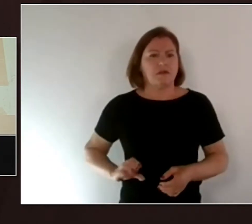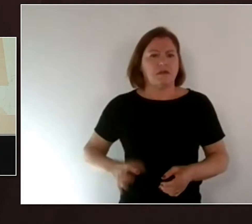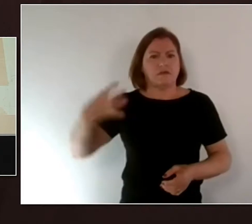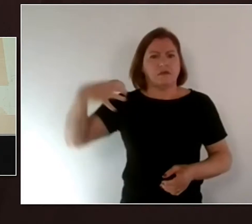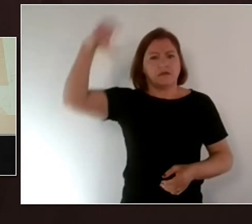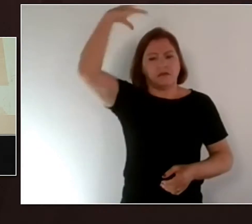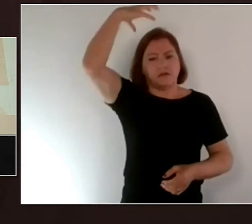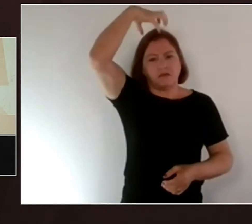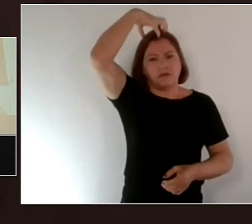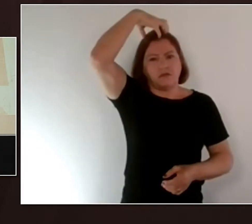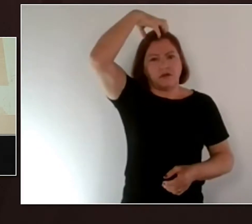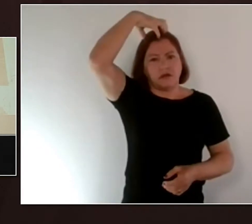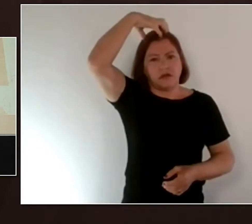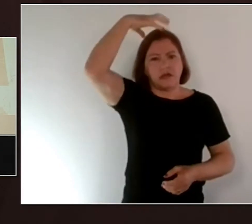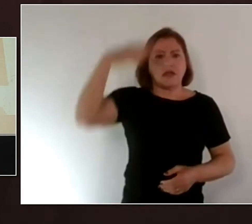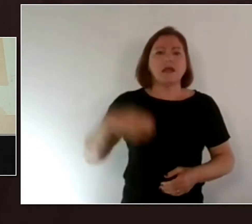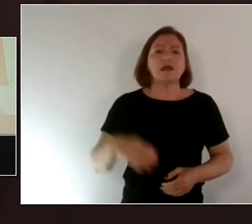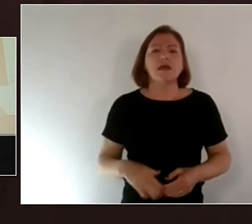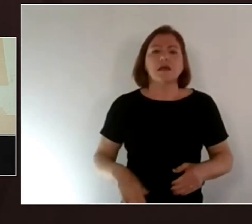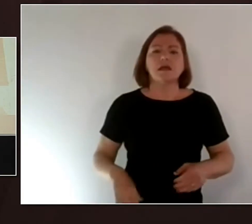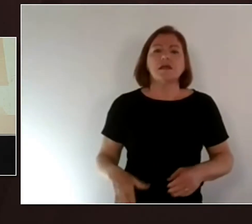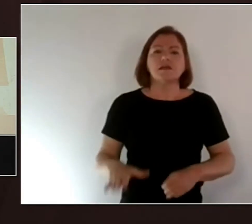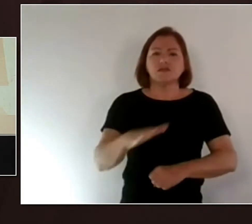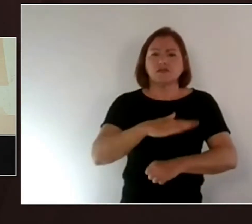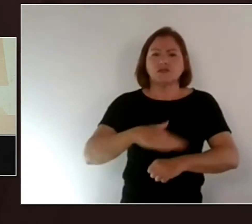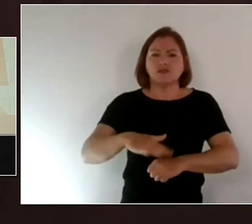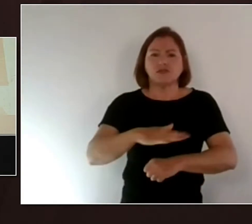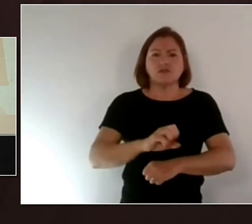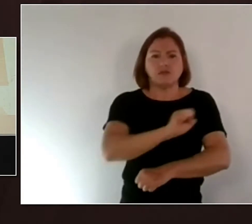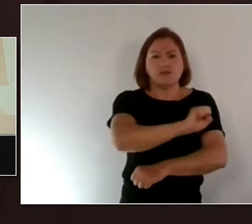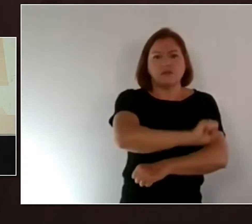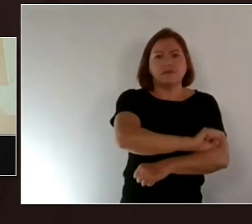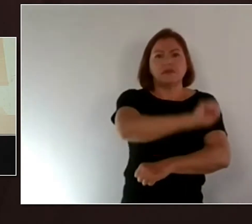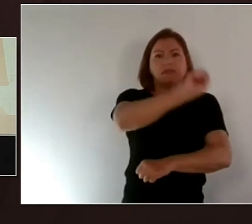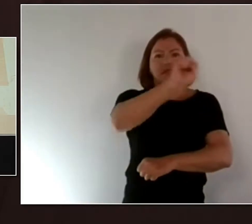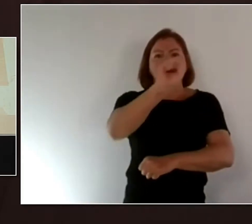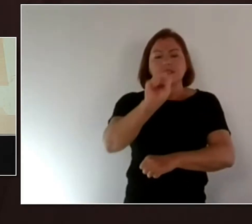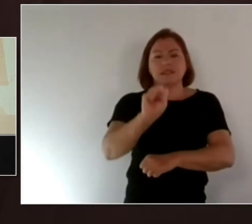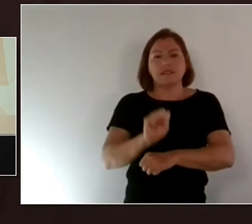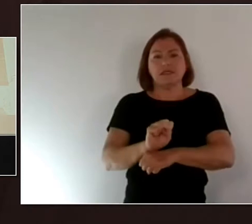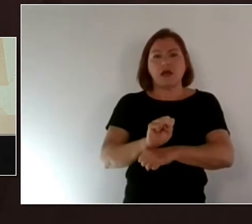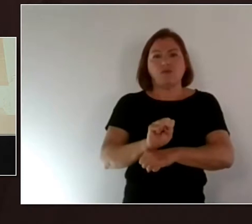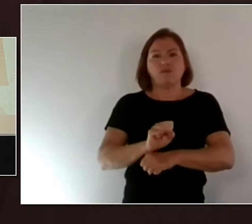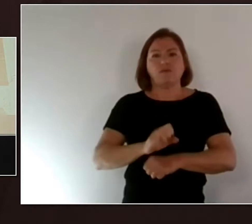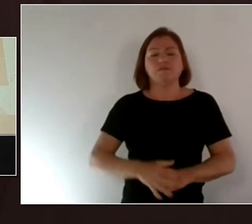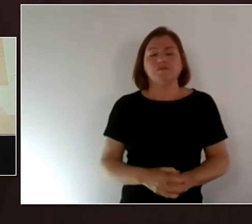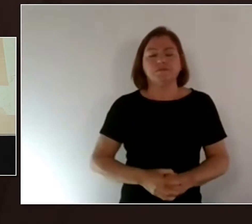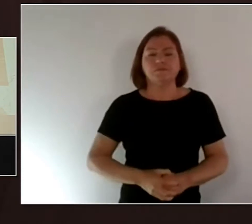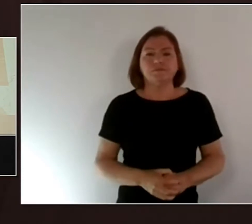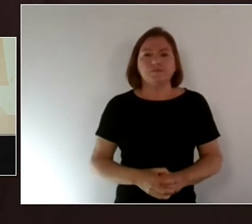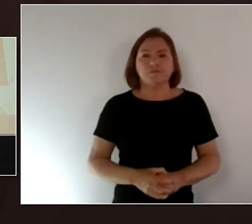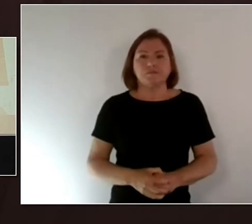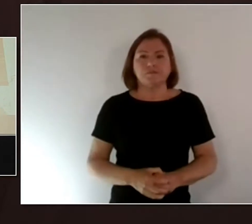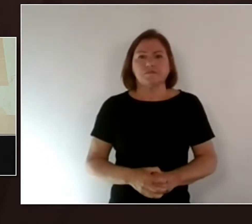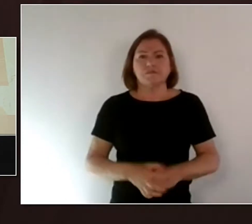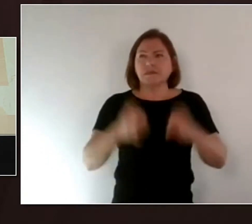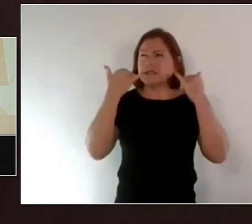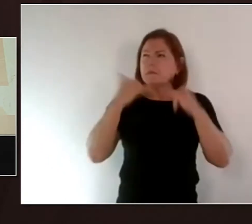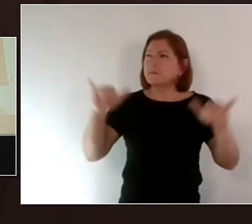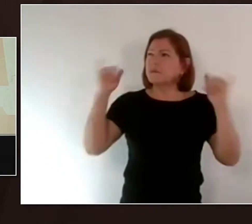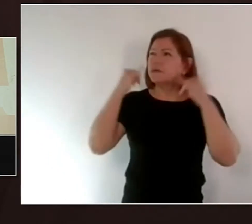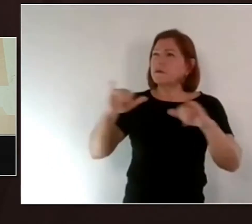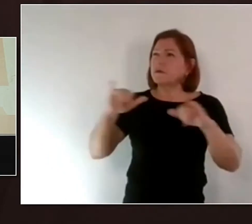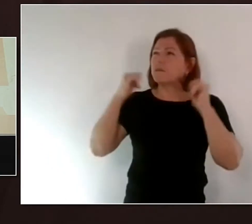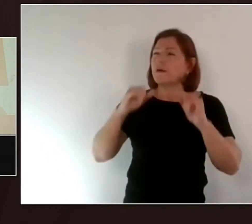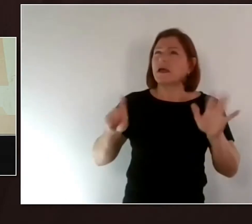né, sobre o santo monte Sião. Tá? E proclamarei o decreto do Senhor. Ele me disse: